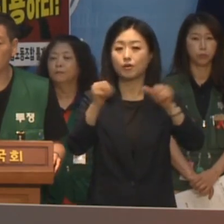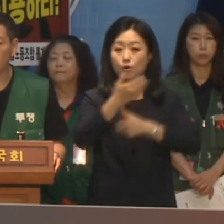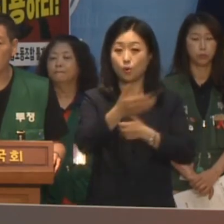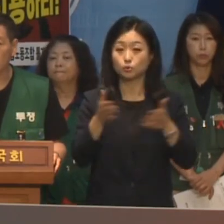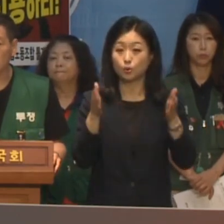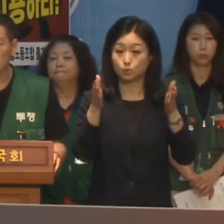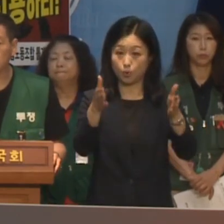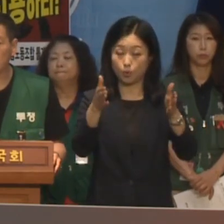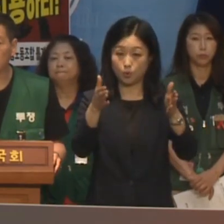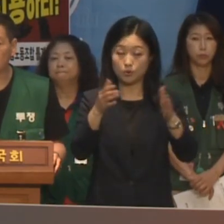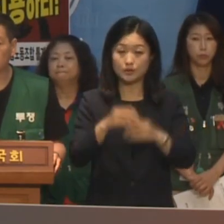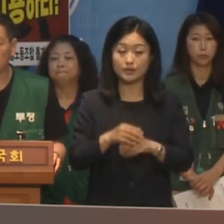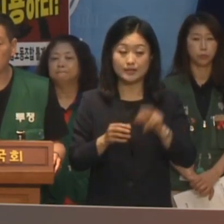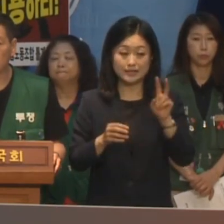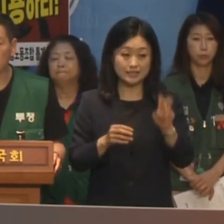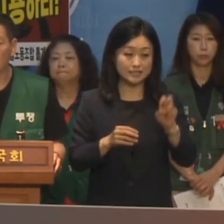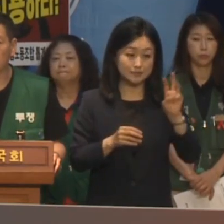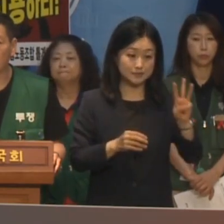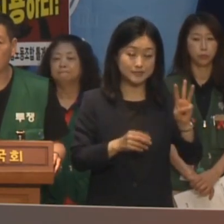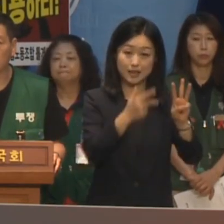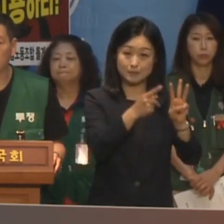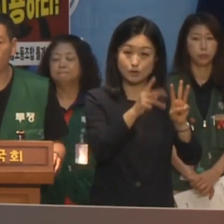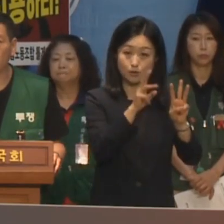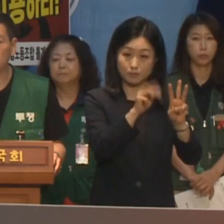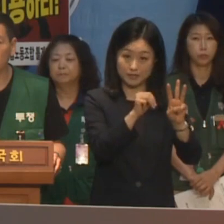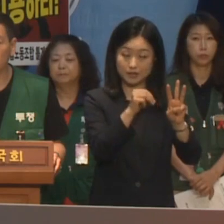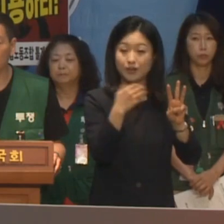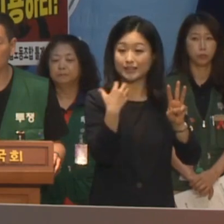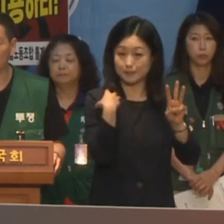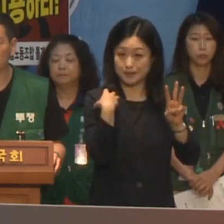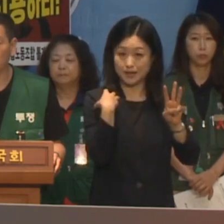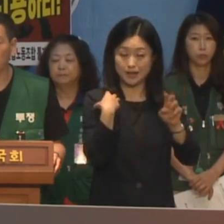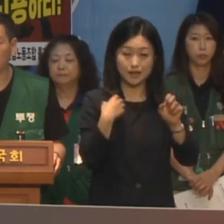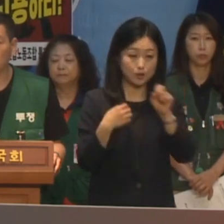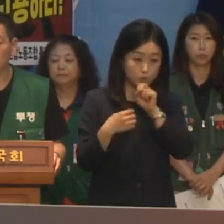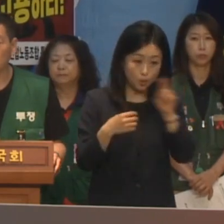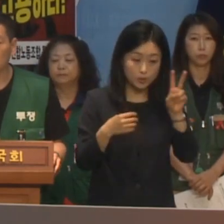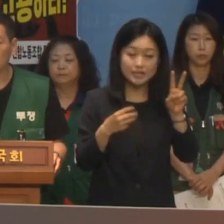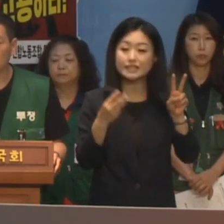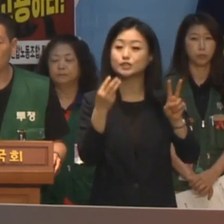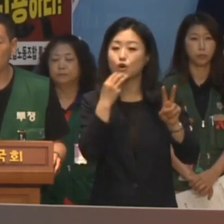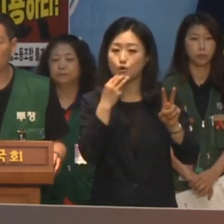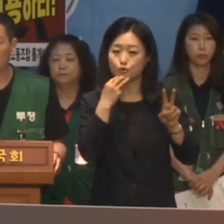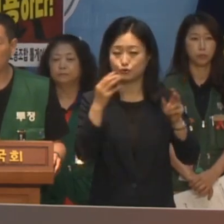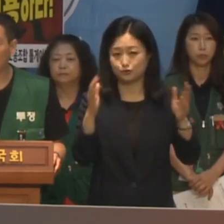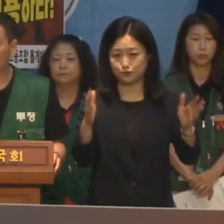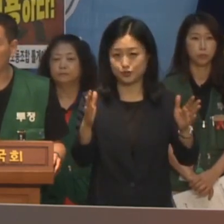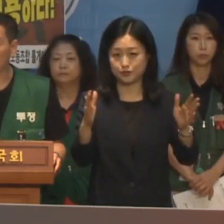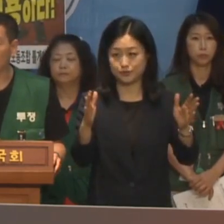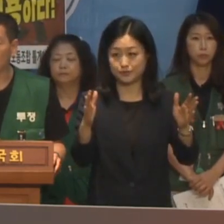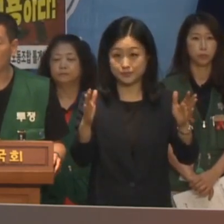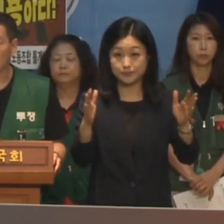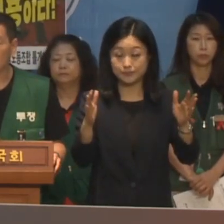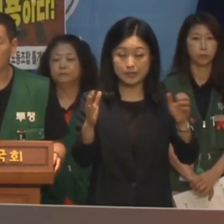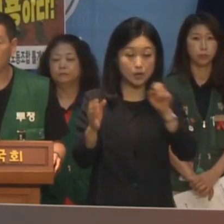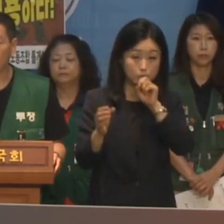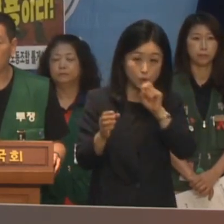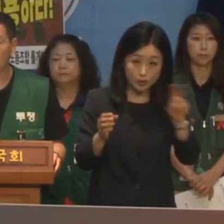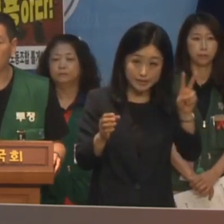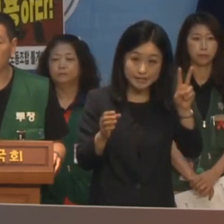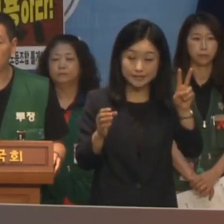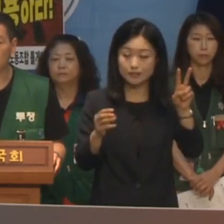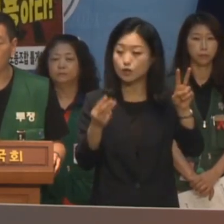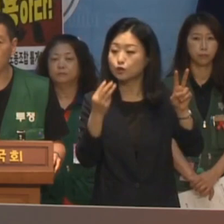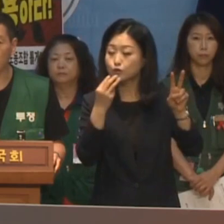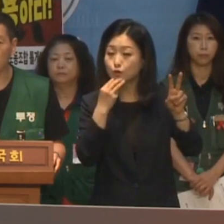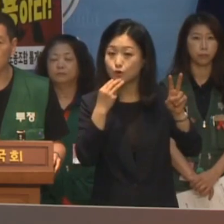고속도로에서 23km 구간을 담당하는 용인서울 고속도로입니다. 용인과 서울의 남부, 그러니까 수도권의